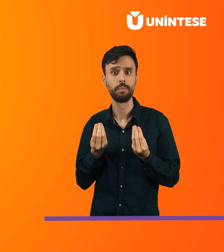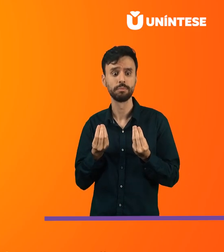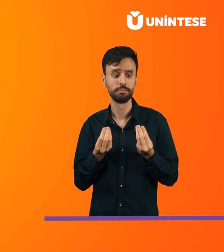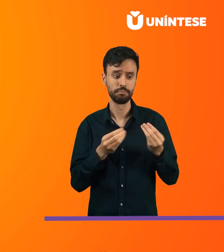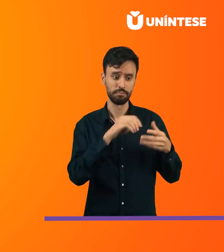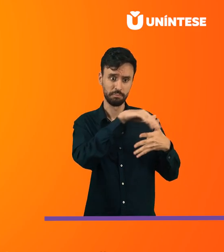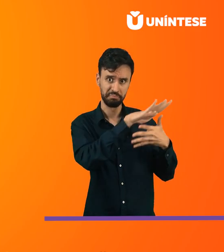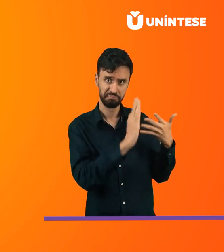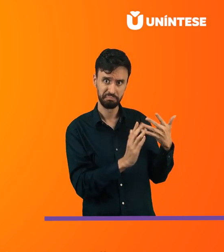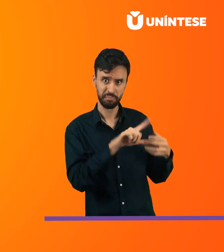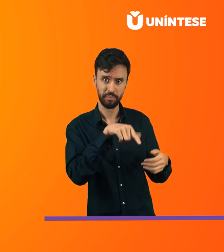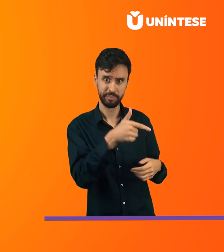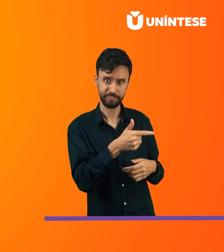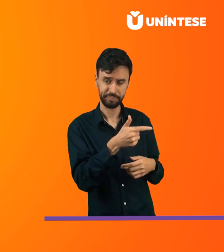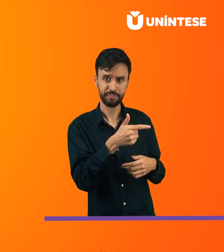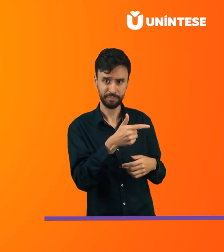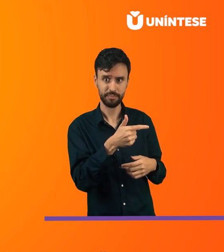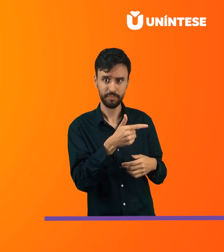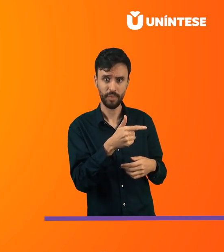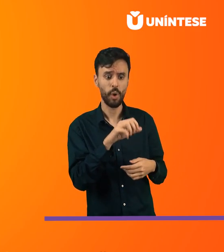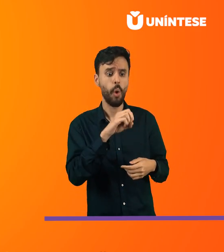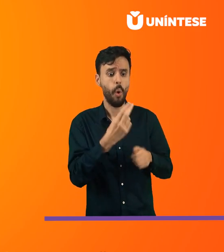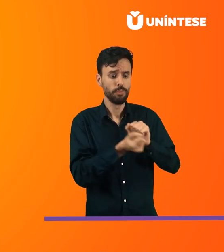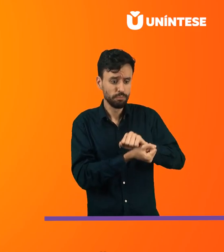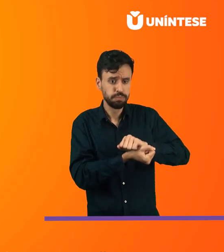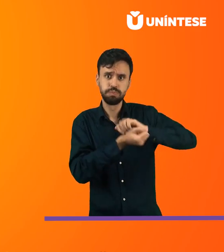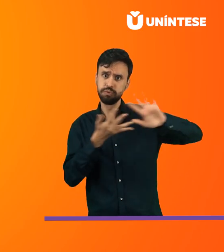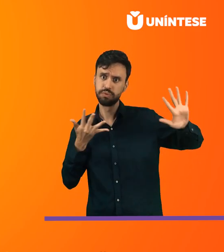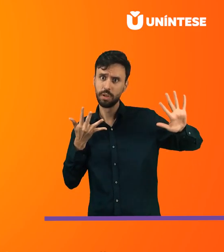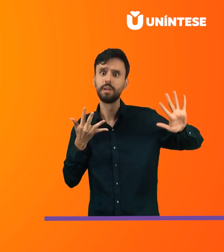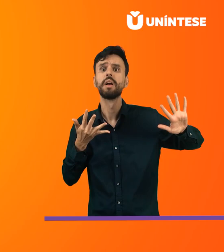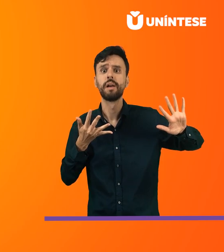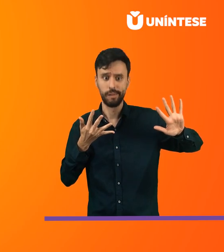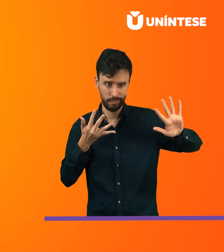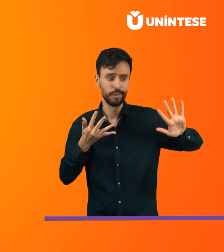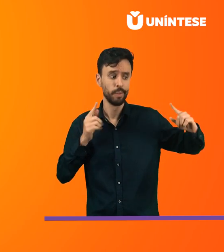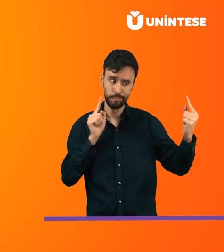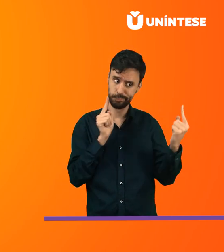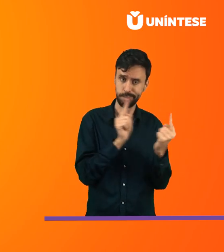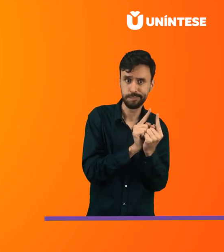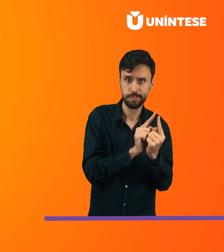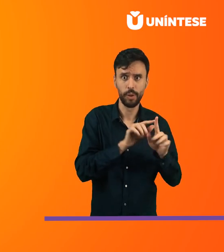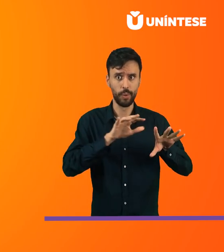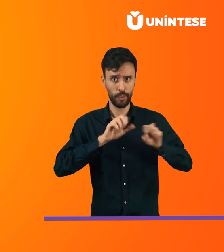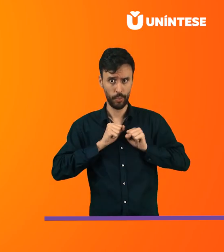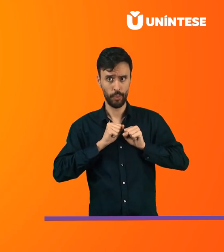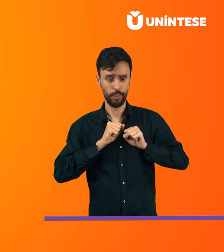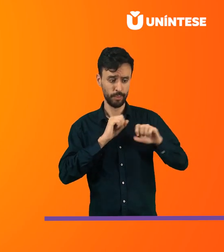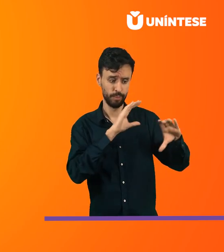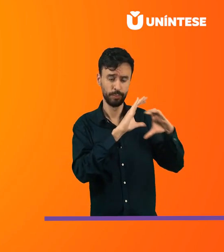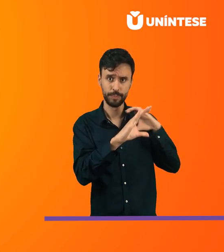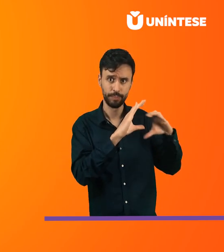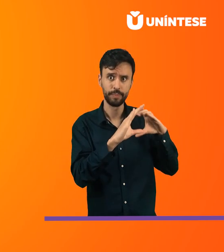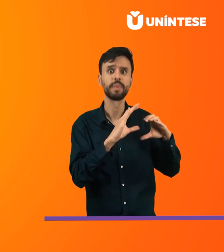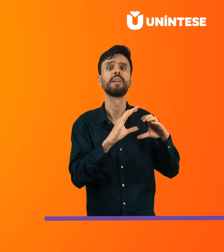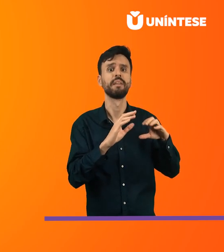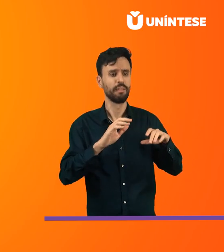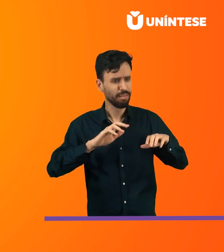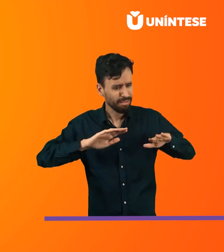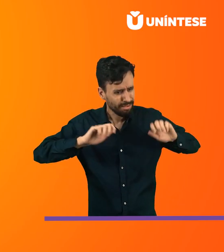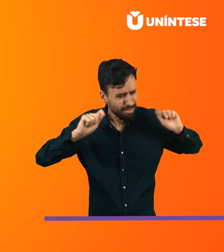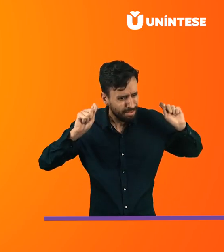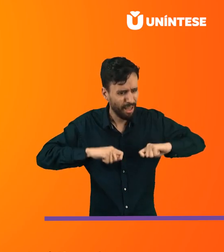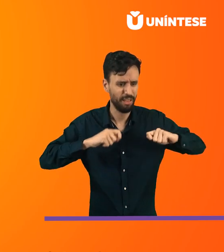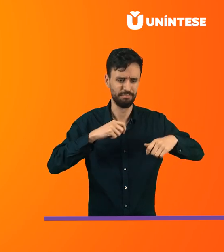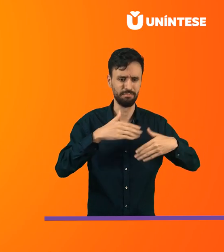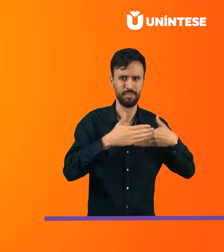aprender a língua de sinais ou para melhorar a sua fluência na língua de sinais, você precisa ter contato com a pessoa surda. Porque nesse